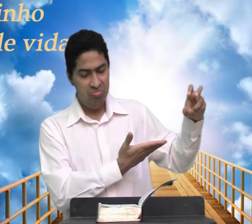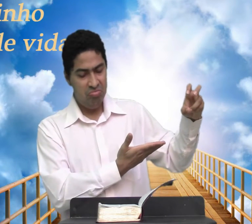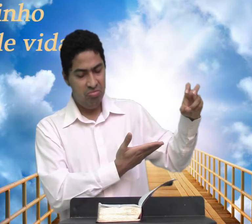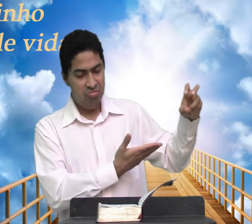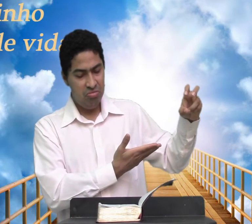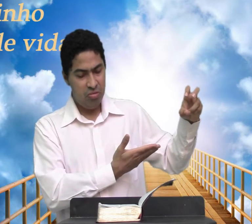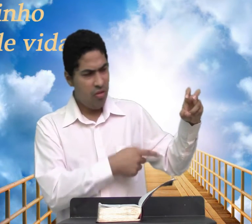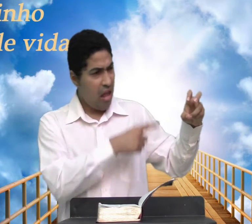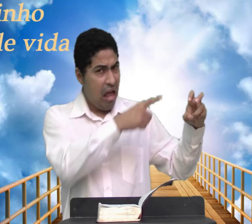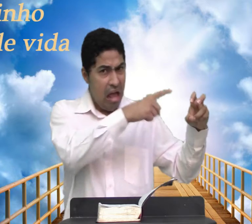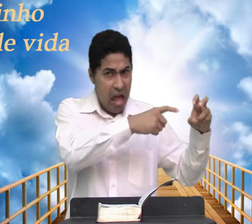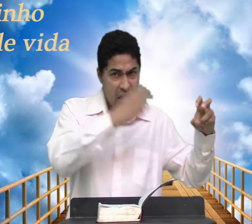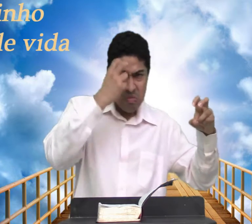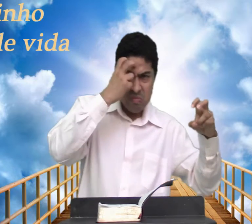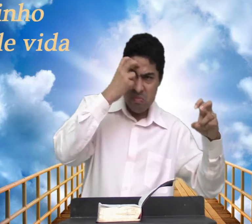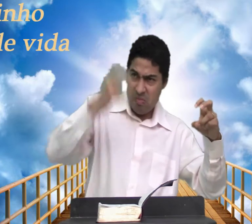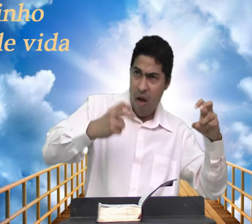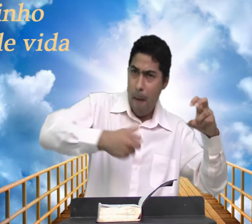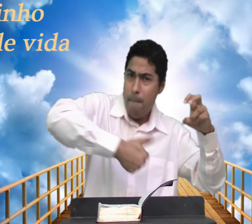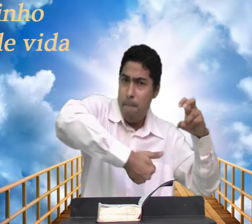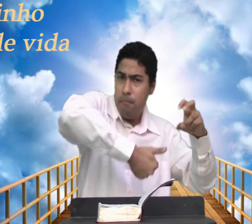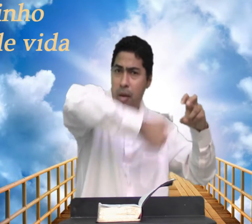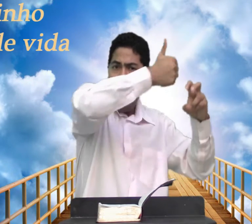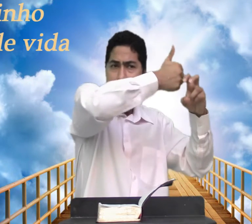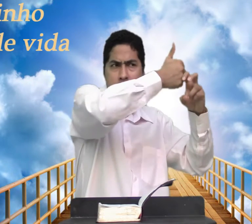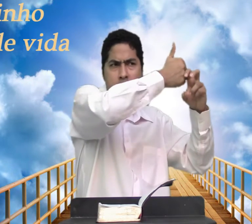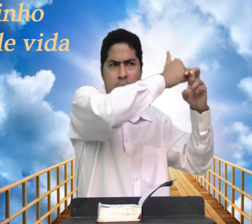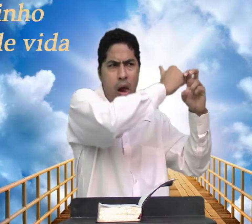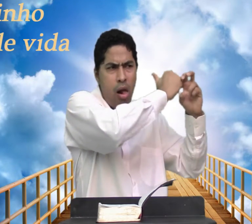outro animal da terra,